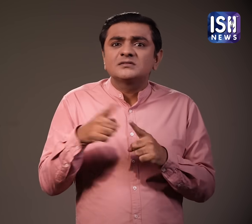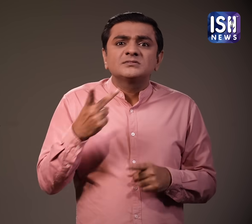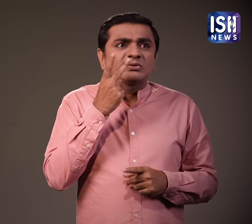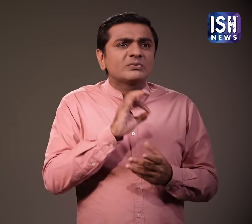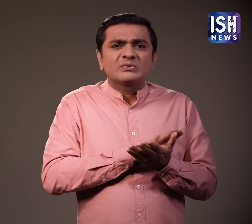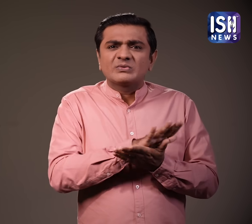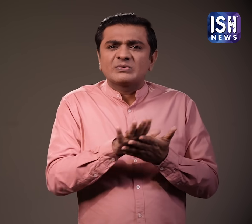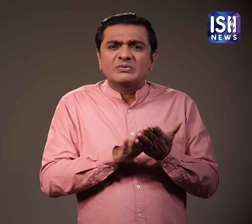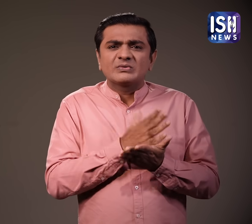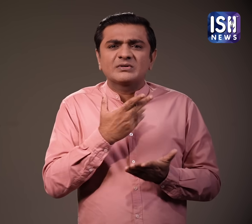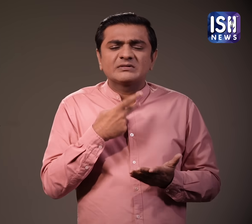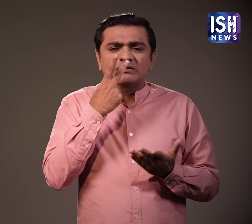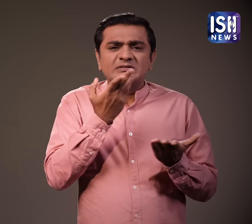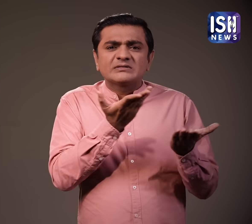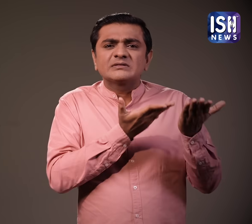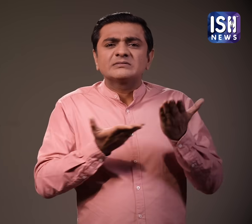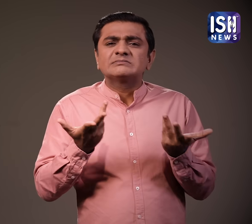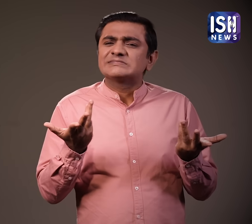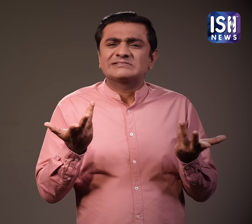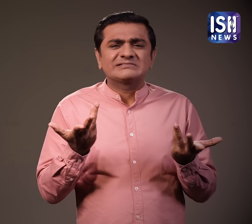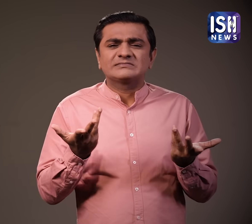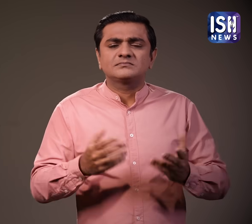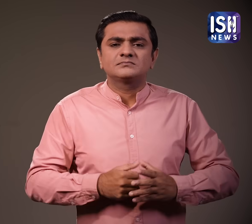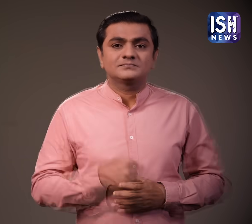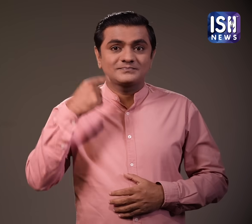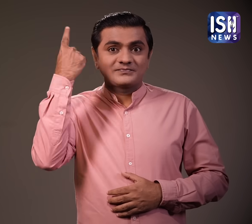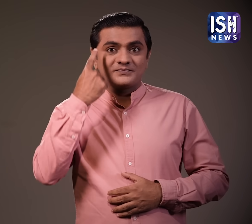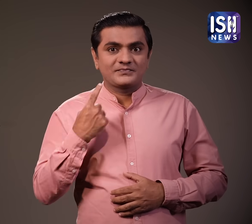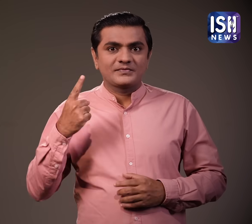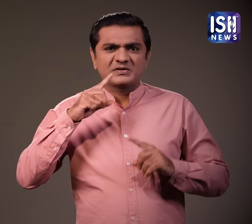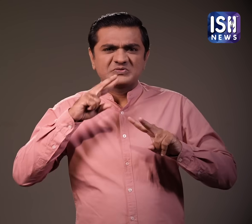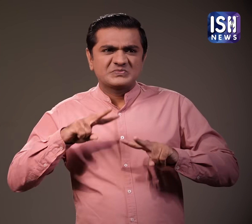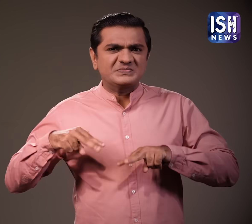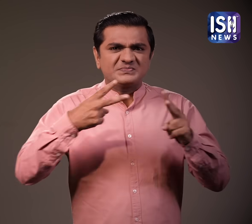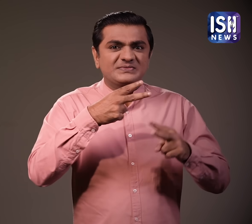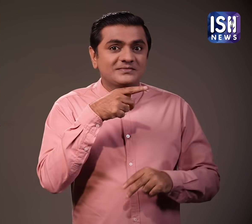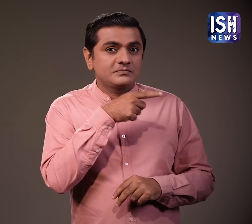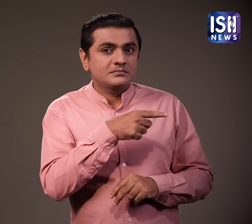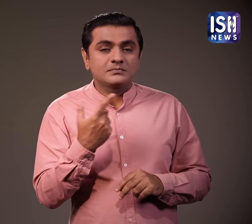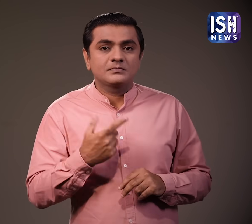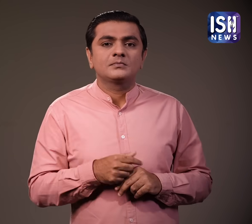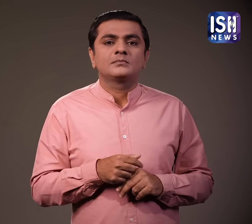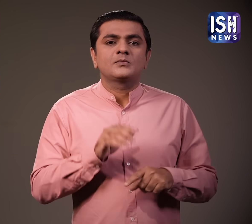आप इन सब के खिलाफ क्यों नहीं बोल रहे है स्मुरुदी इरानी ने कहा कि कॉंग्रेस के